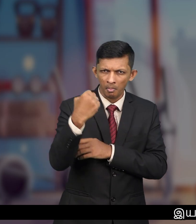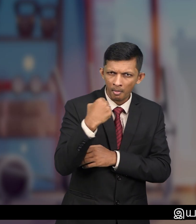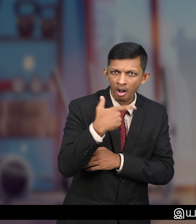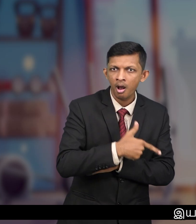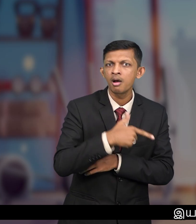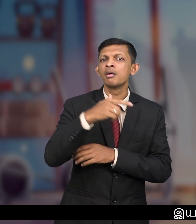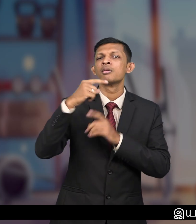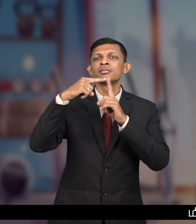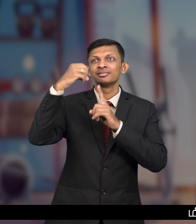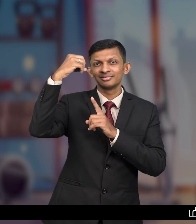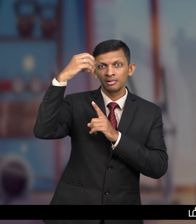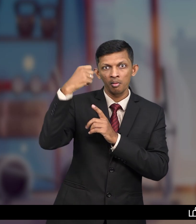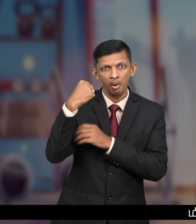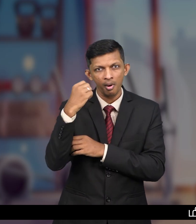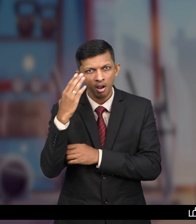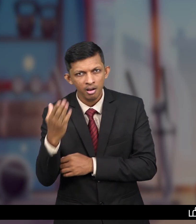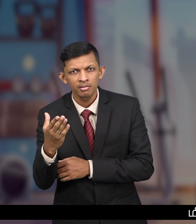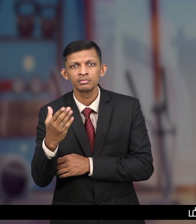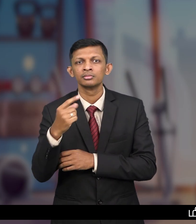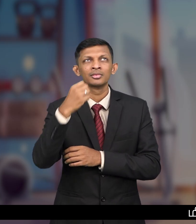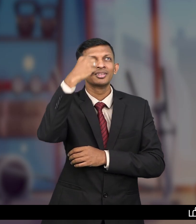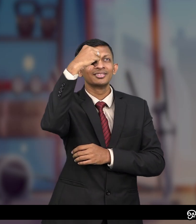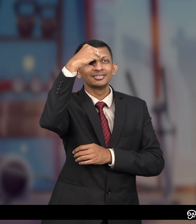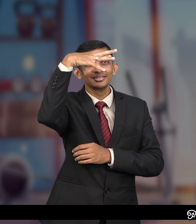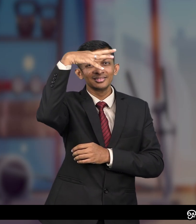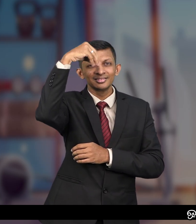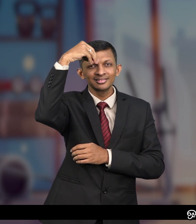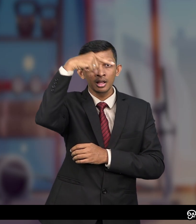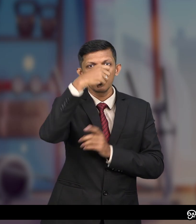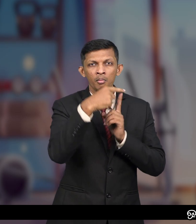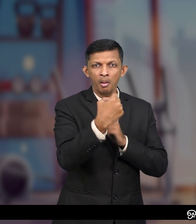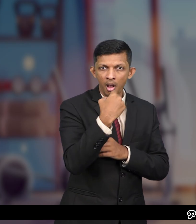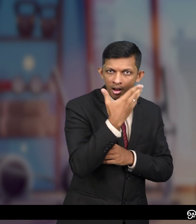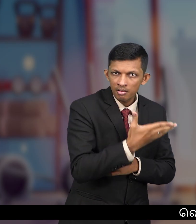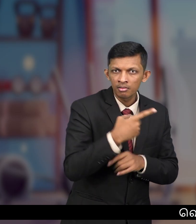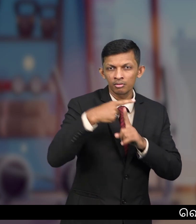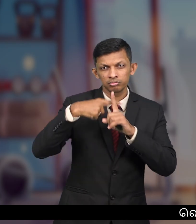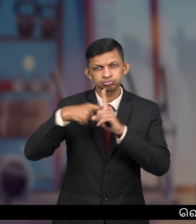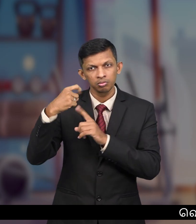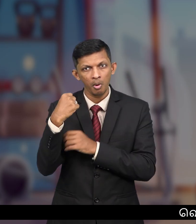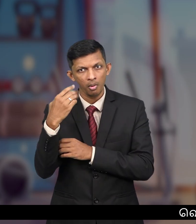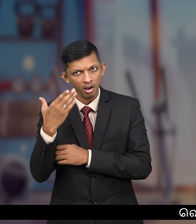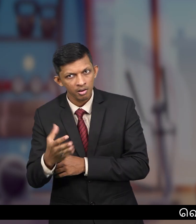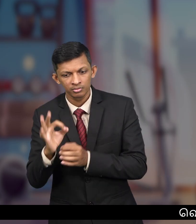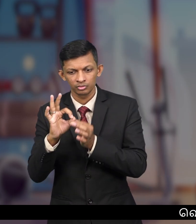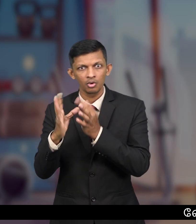இயந்திர ஆற்றல், மின் ஆற்றல், ஒளி ஆற்றல், வெப்ப